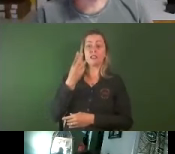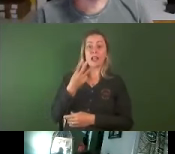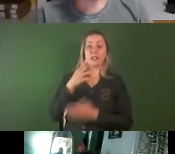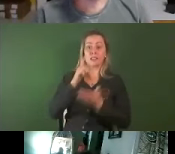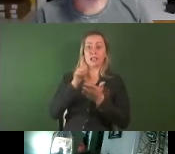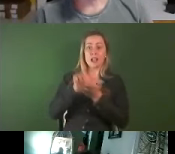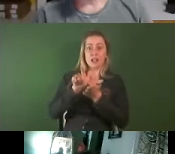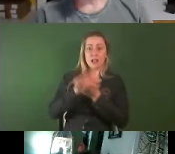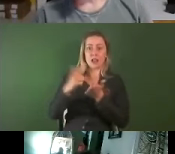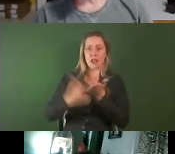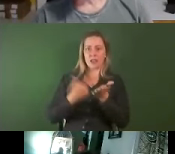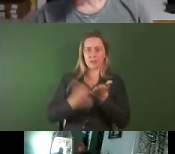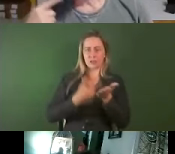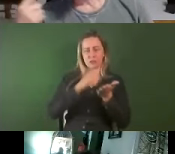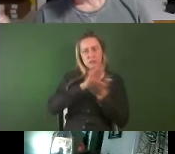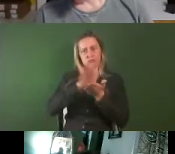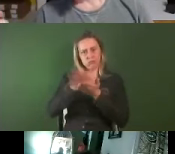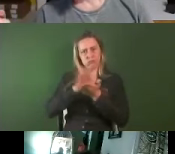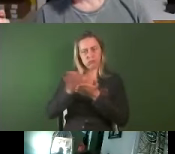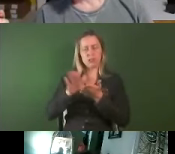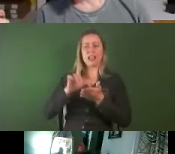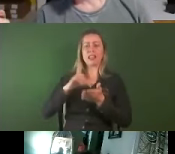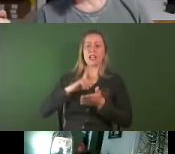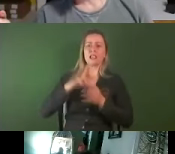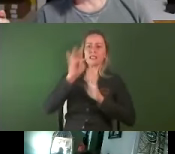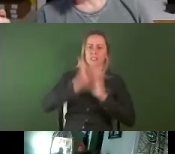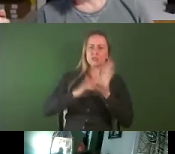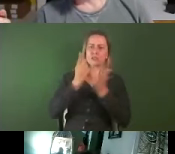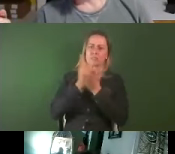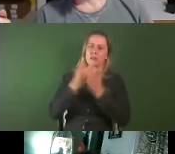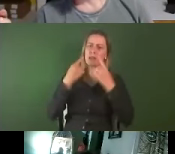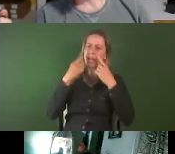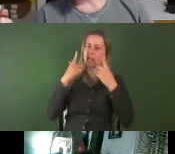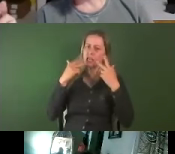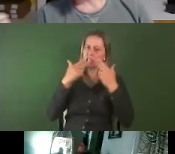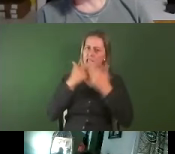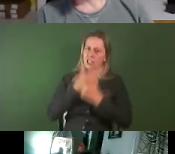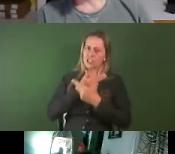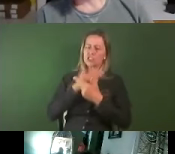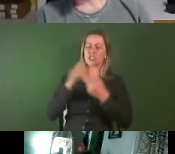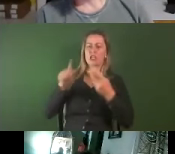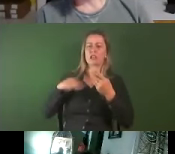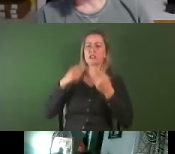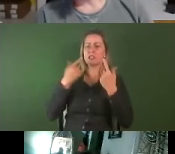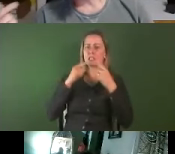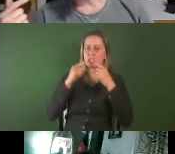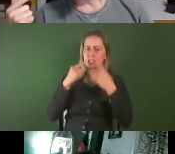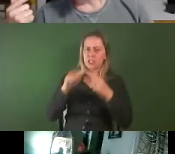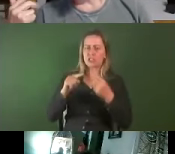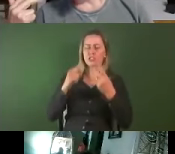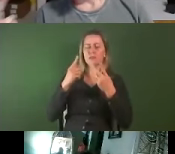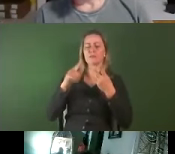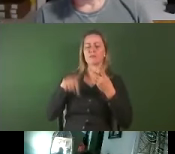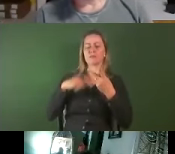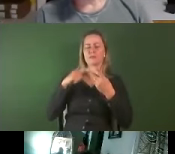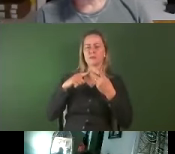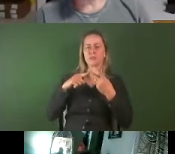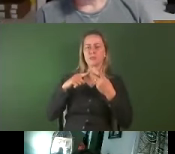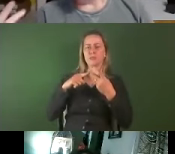tem um texto crítico sobre as questões da produção cultural japonesa na fotografia da época,